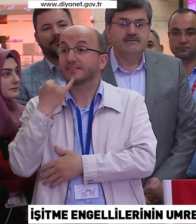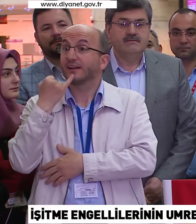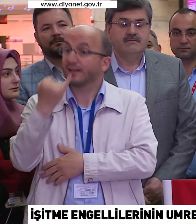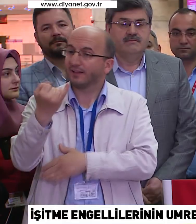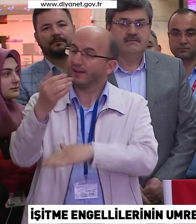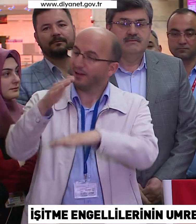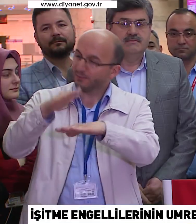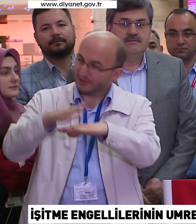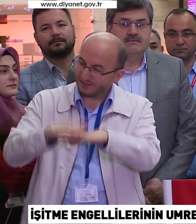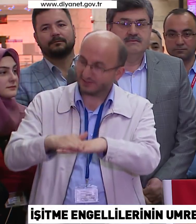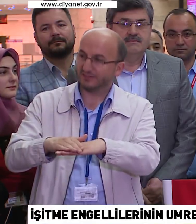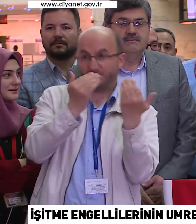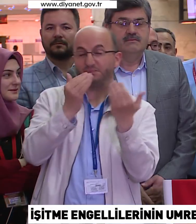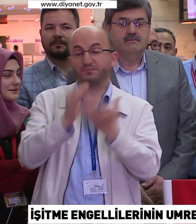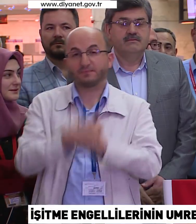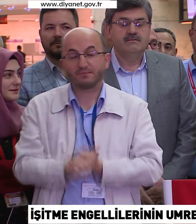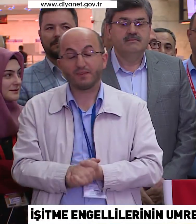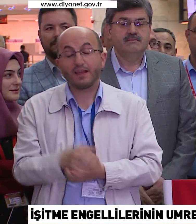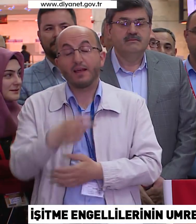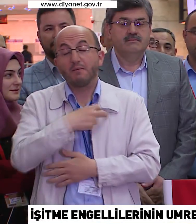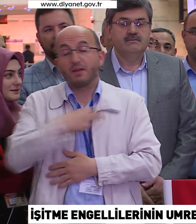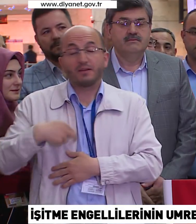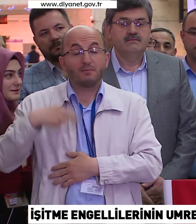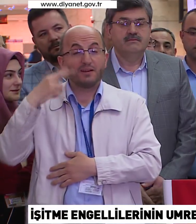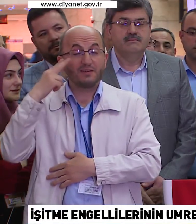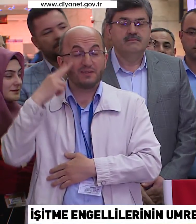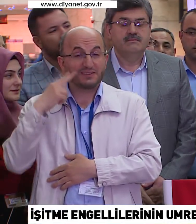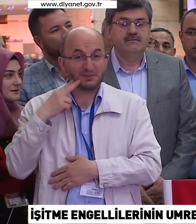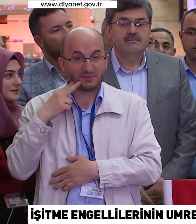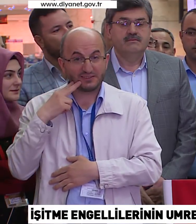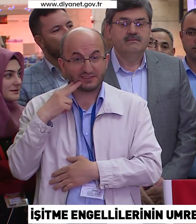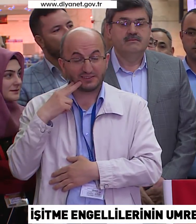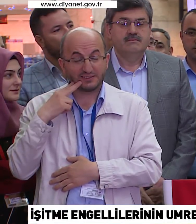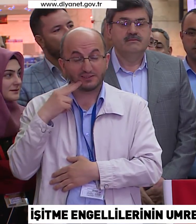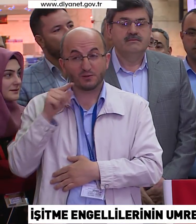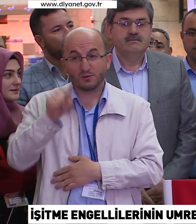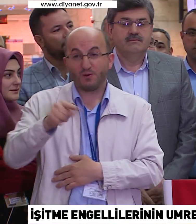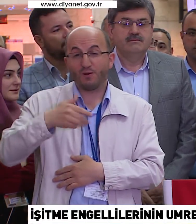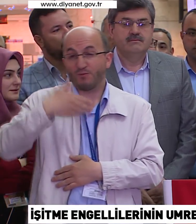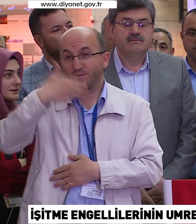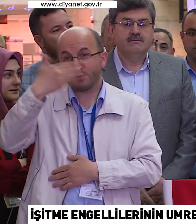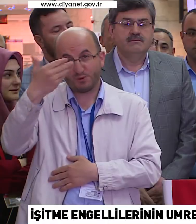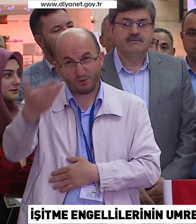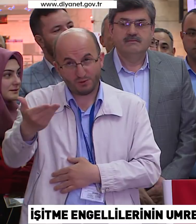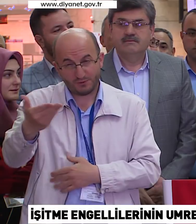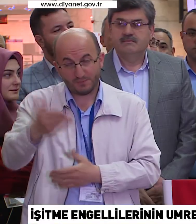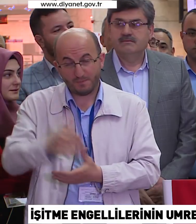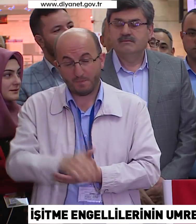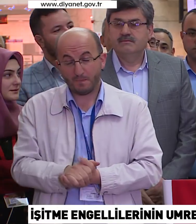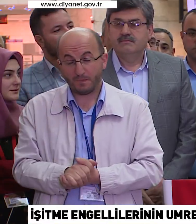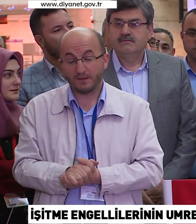ziyaretlerde bulunacaksınız. Peygamber Efendimiz şöyle buyuruyor.